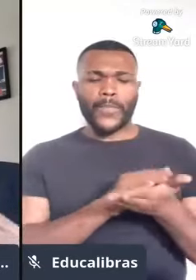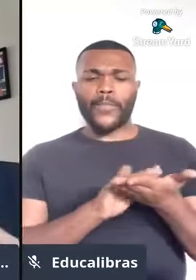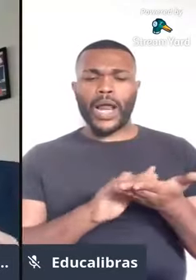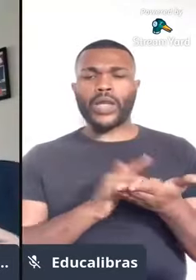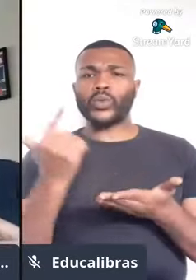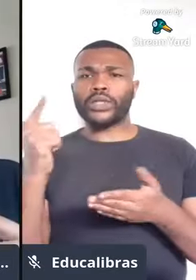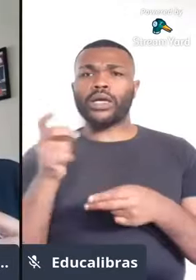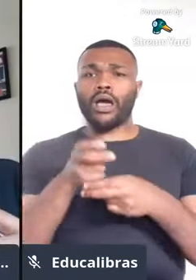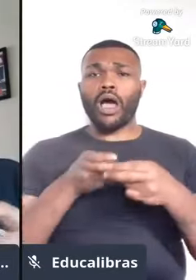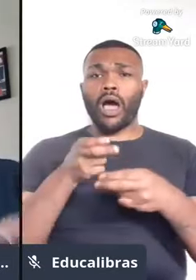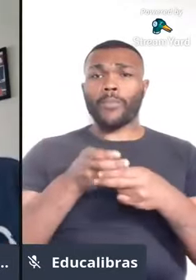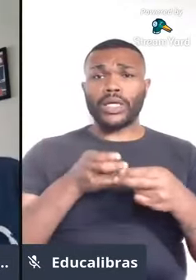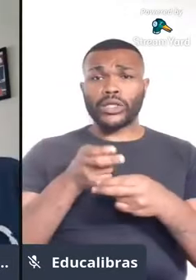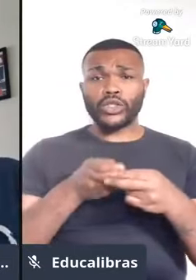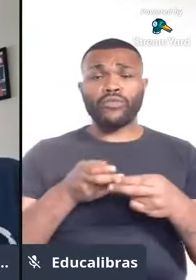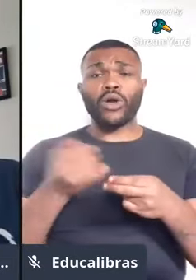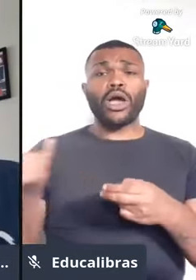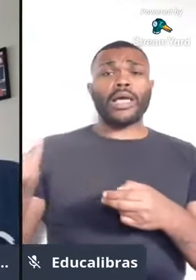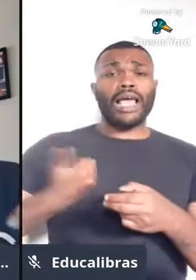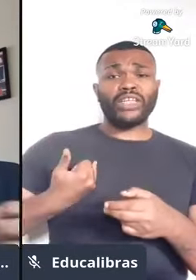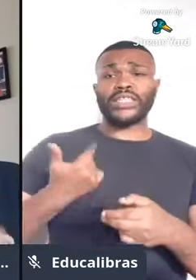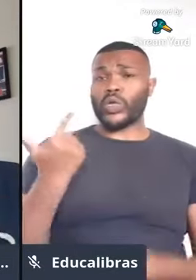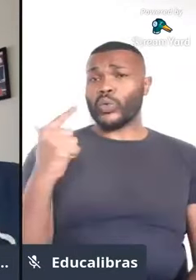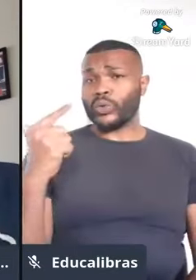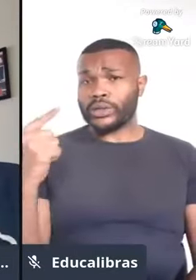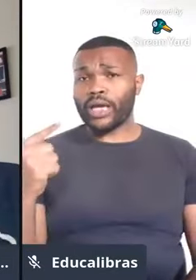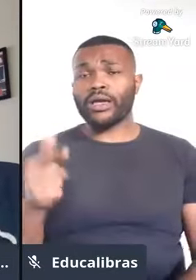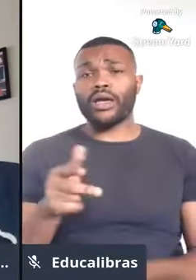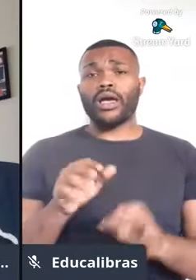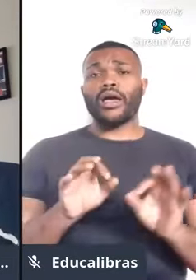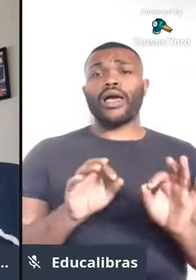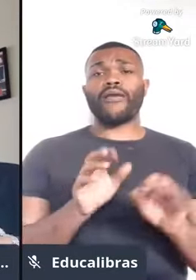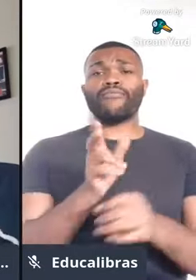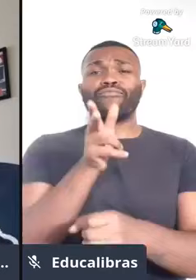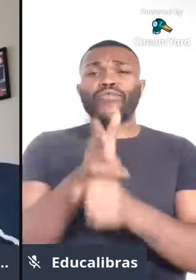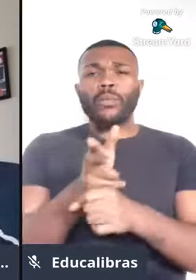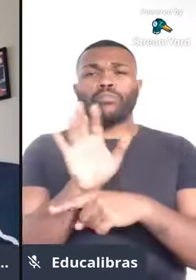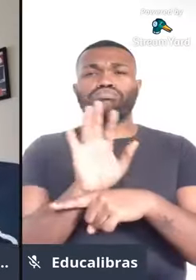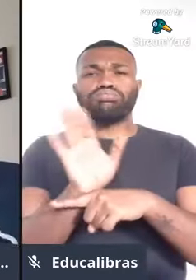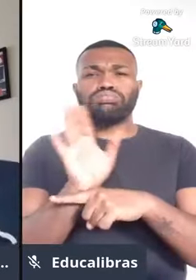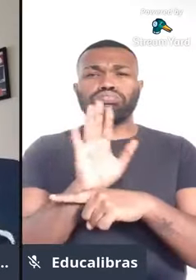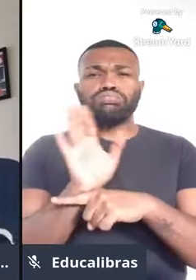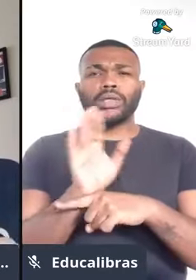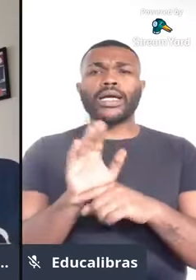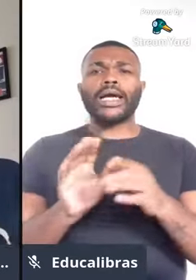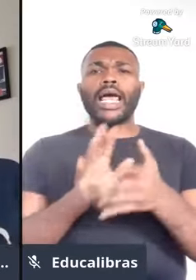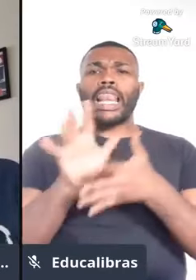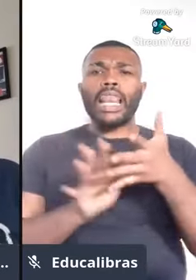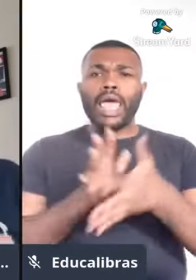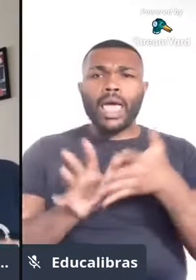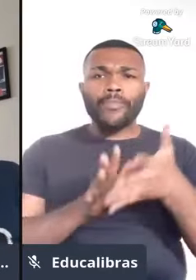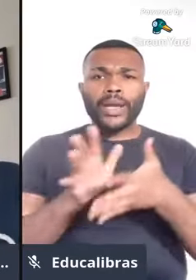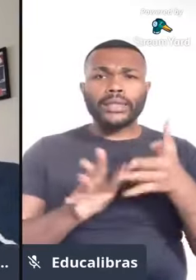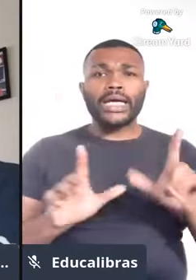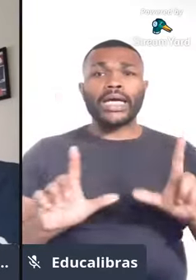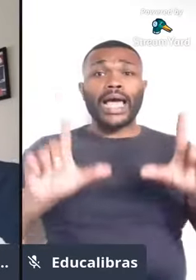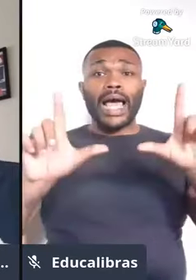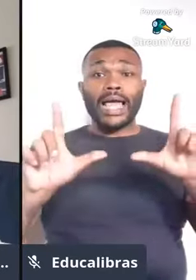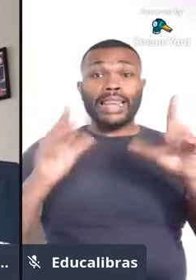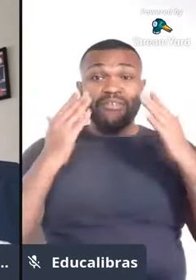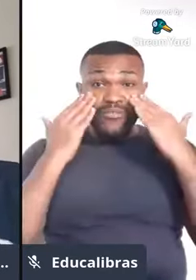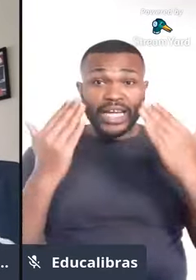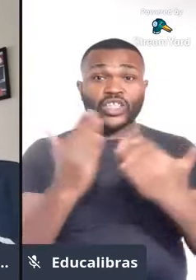dizer que o ônibus está vindo, não tem um videozinho em libras para a pessoa surda na frente da livraria saber quais são os livros que estão